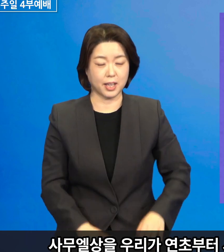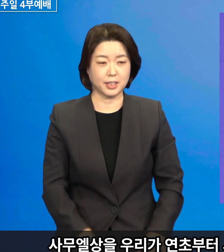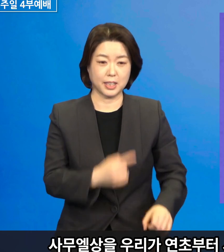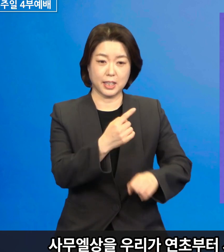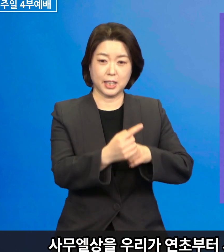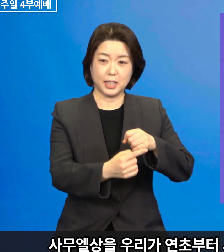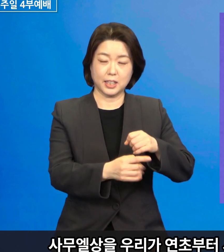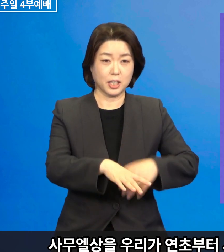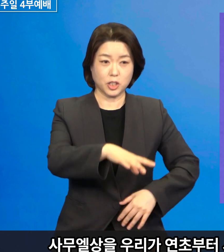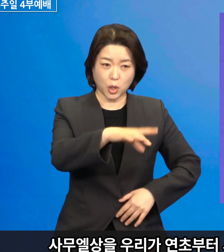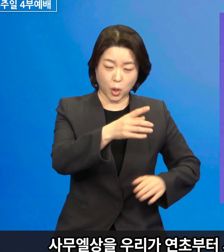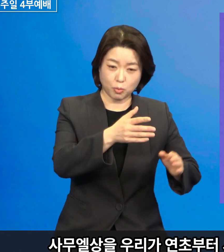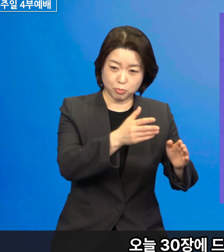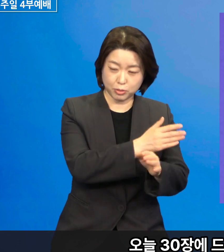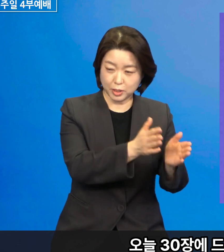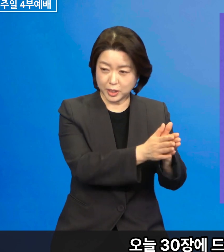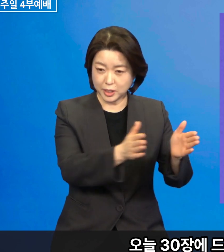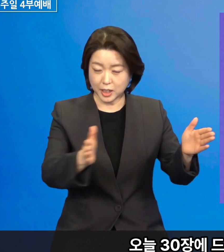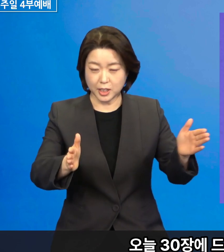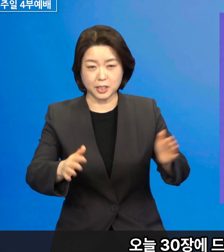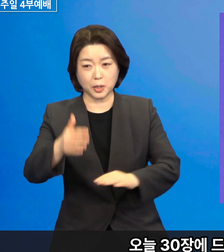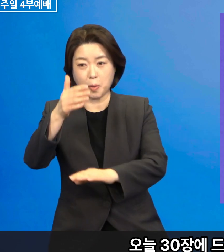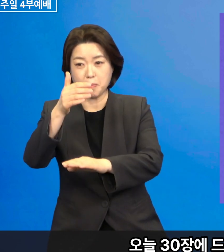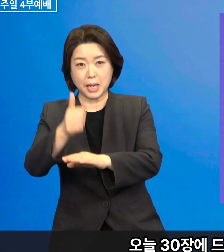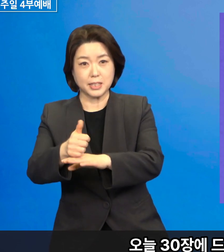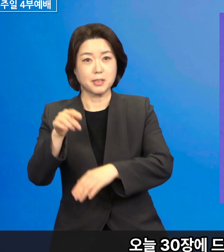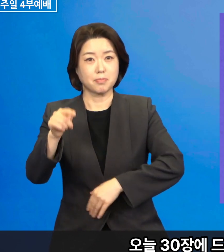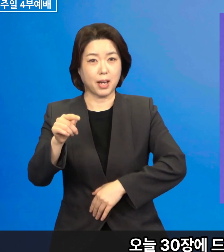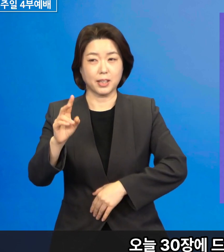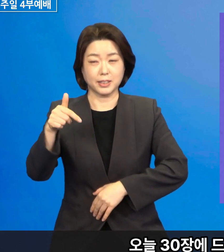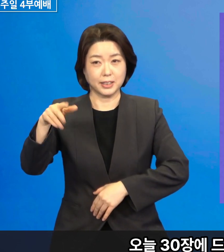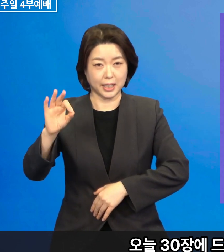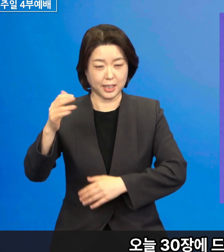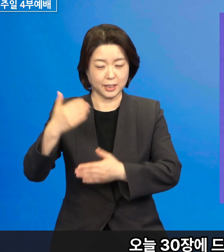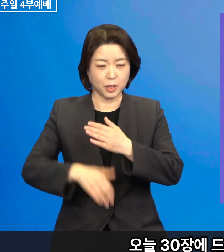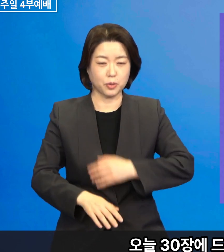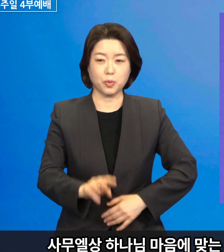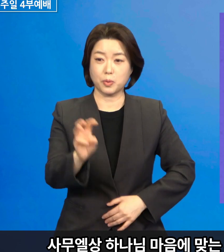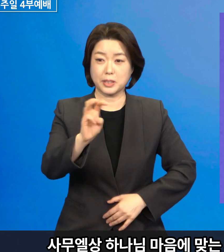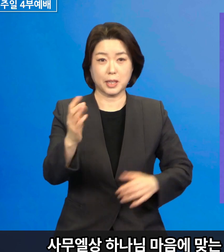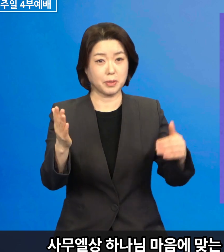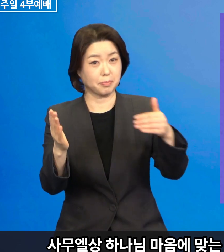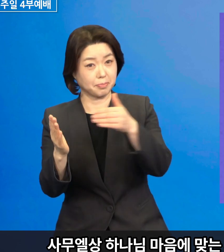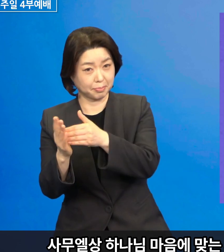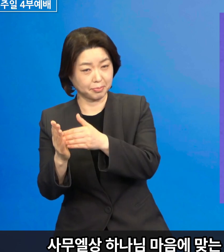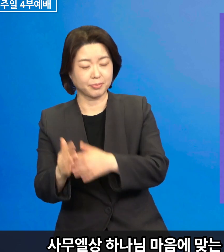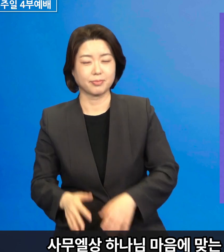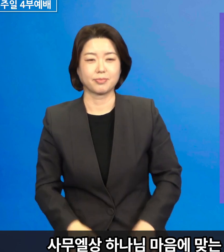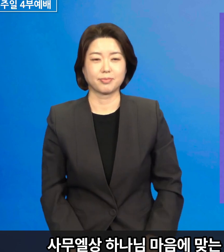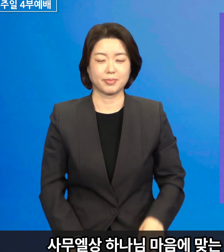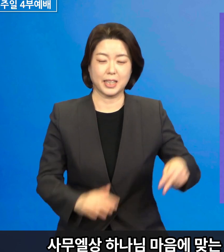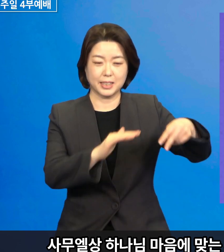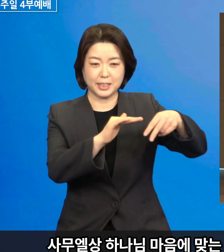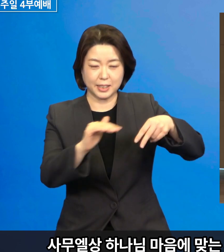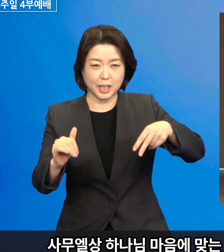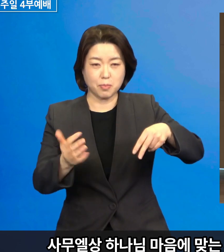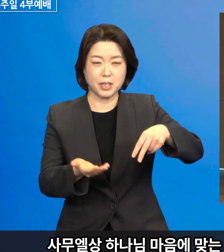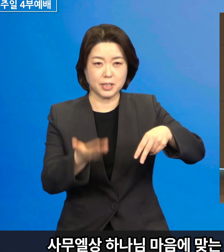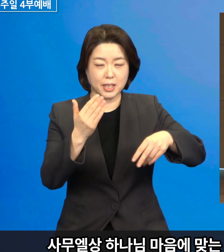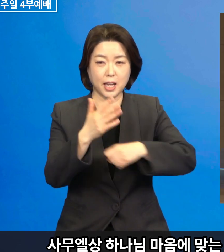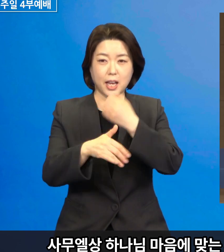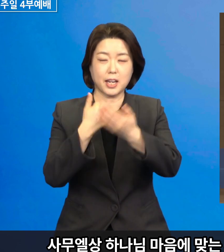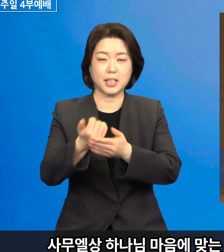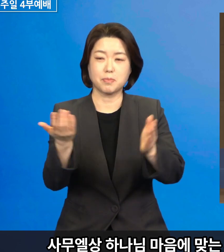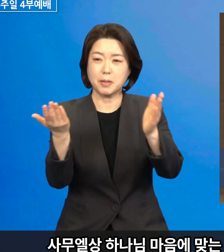시작해서 이제 한 장만 남겨놓고 오늘 30장에 드디어 다다랐습니다. 사무엘상 하나님 마음에 맞는 사람